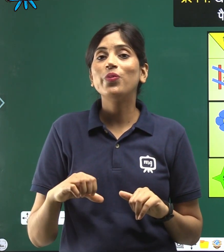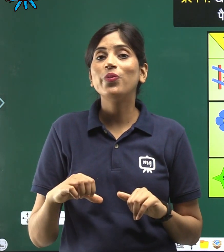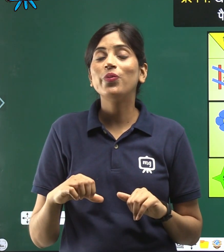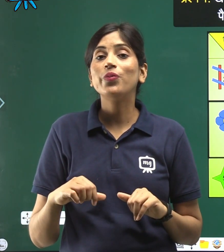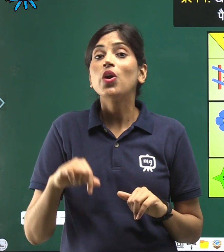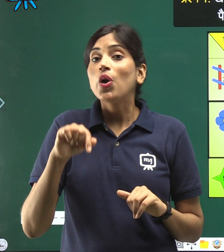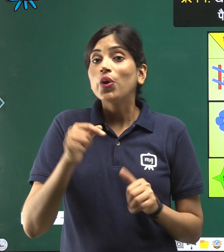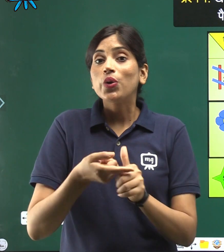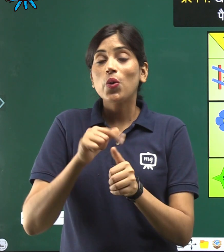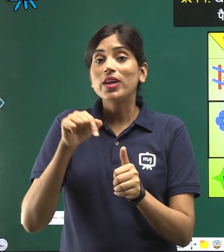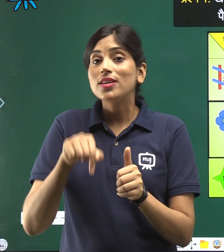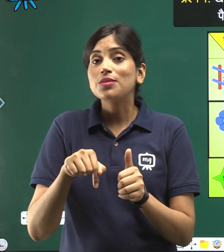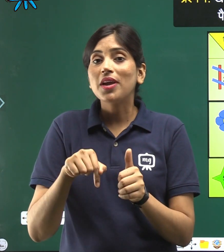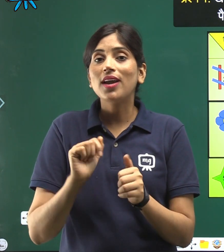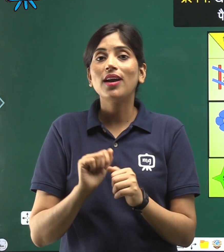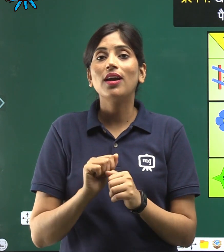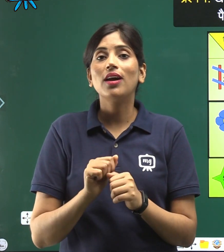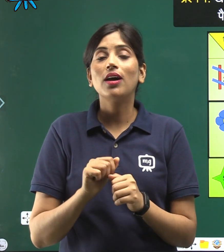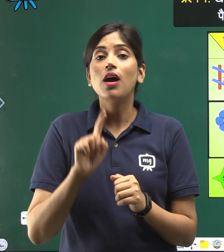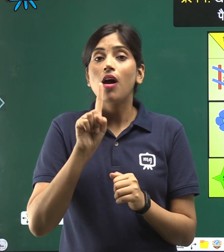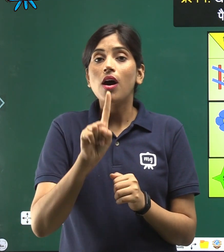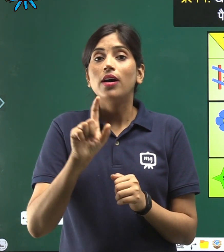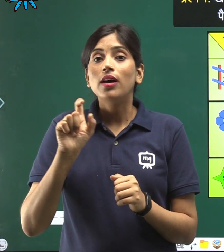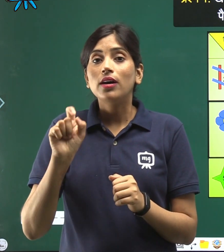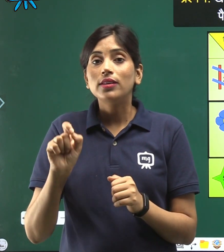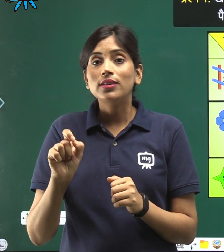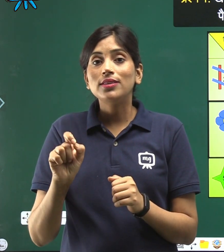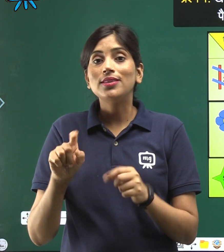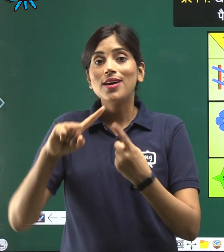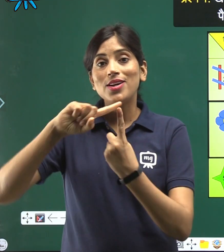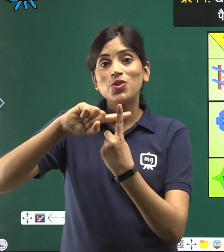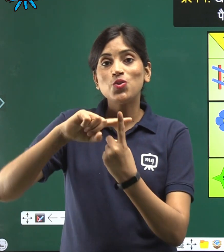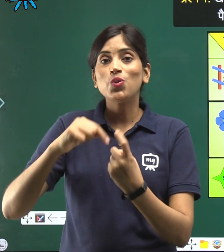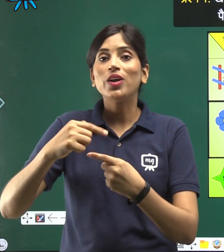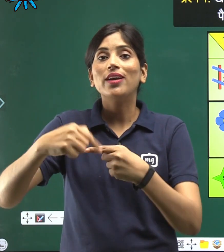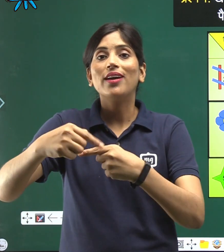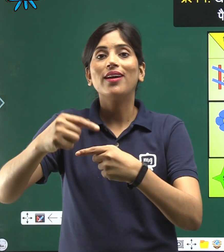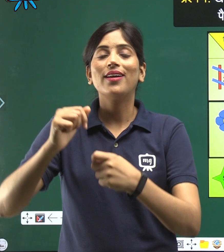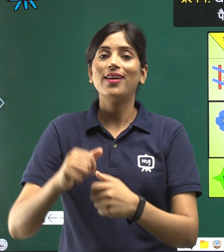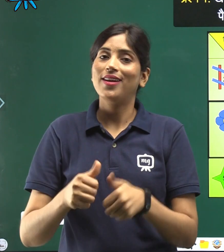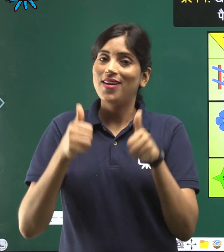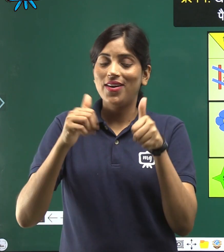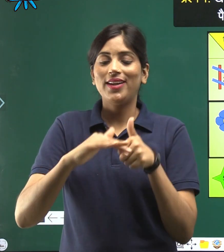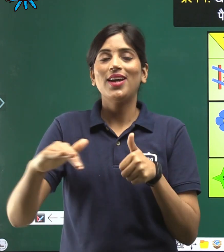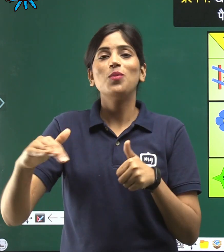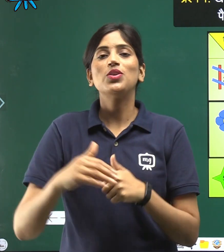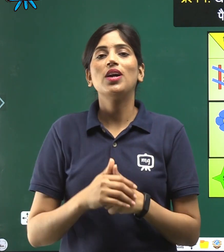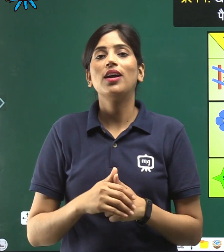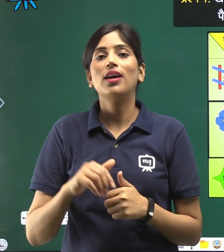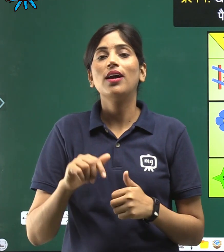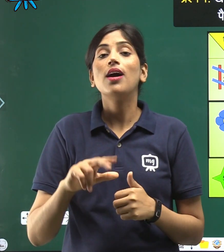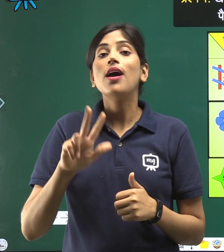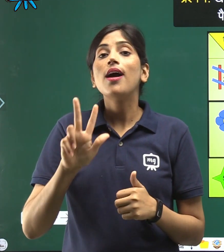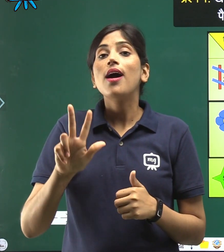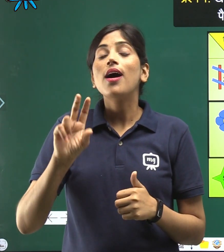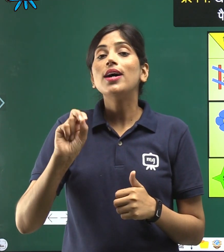क्योंकि इसमें 10 जुड़ रहे हैं। ठीक है ना बच्चों? तो 80